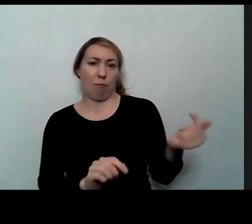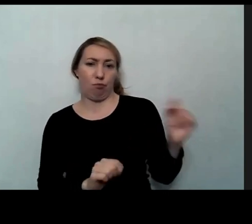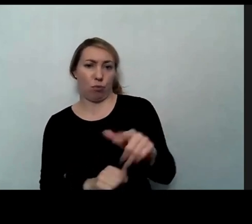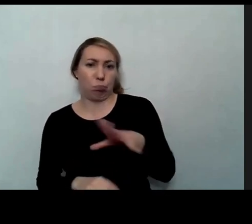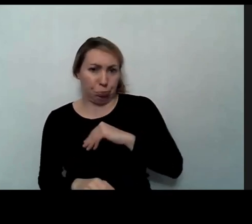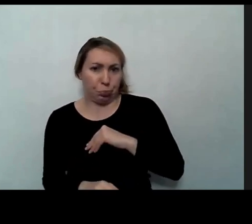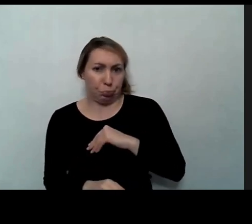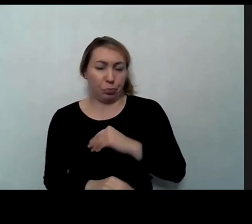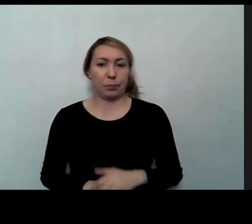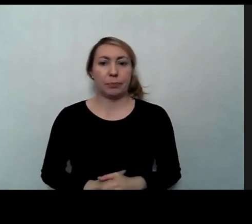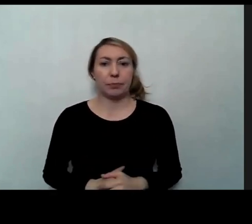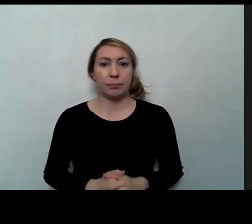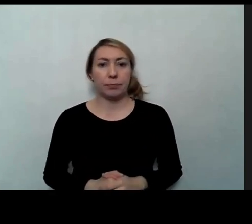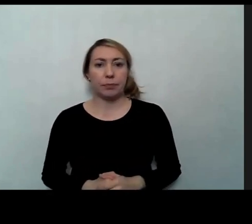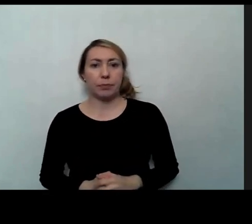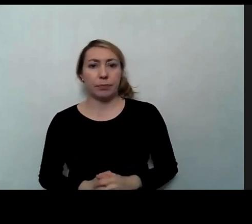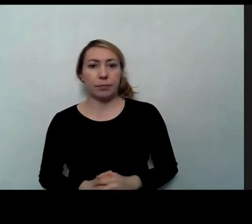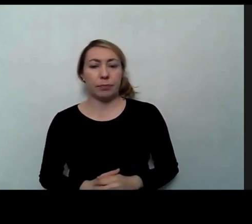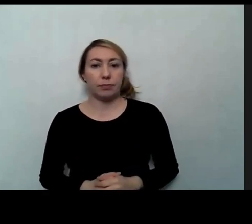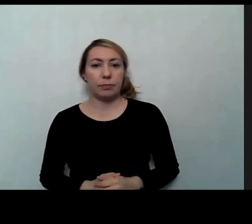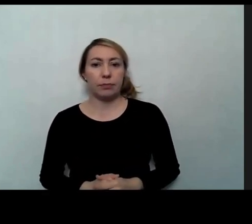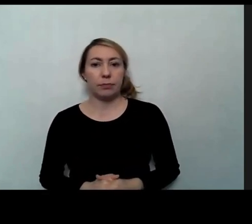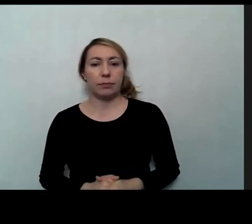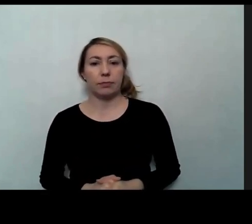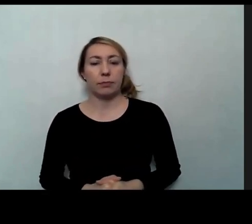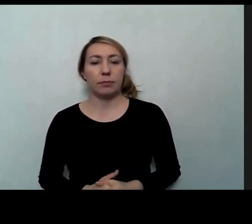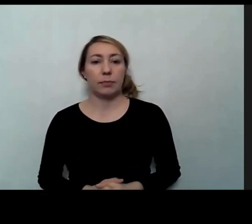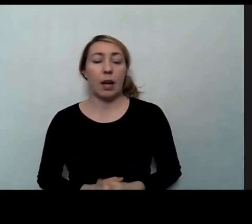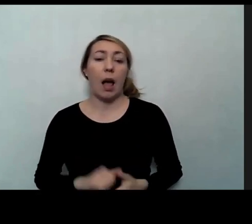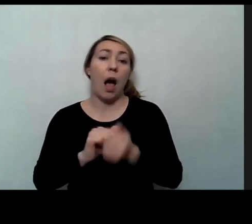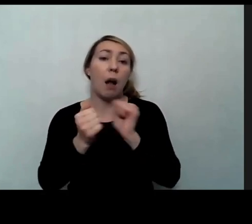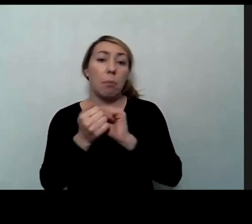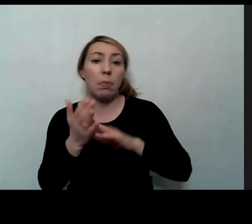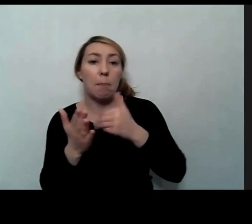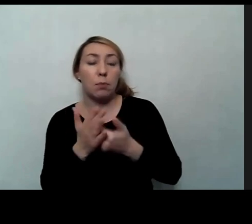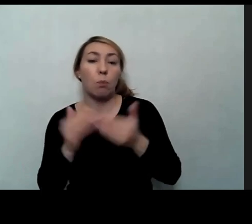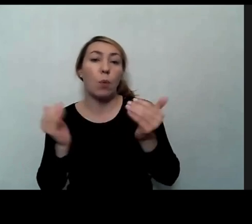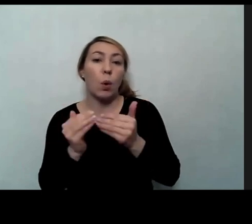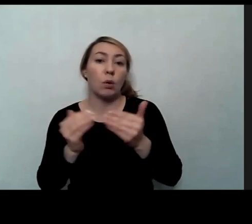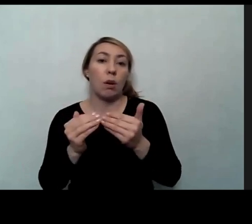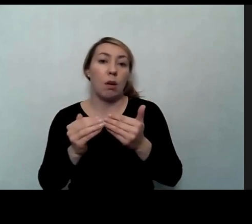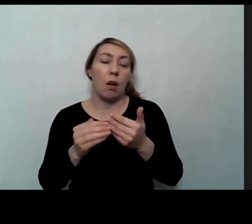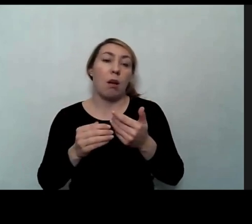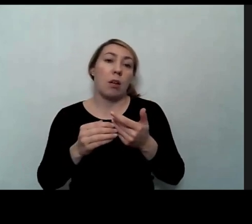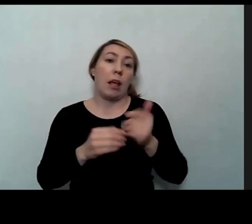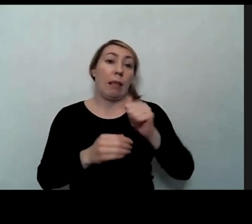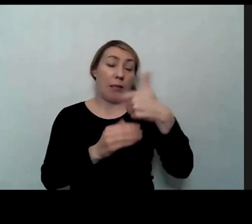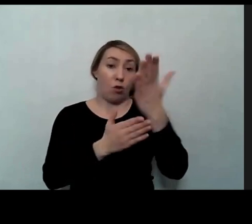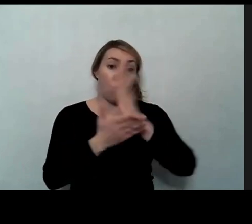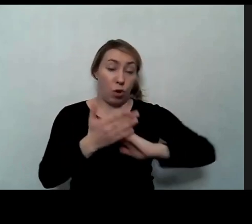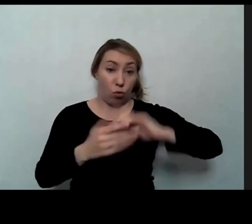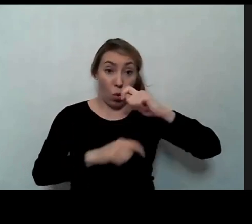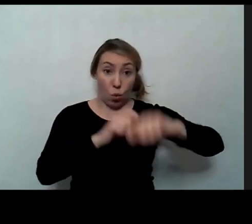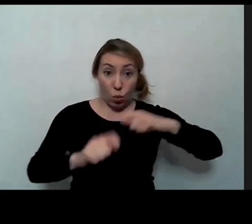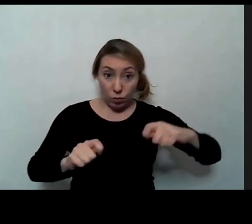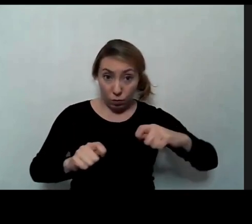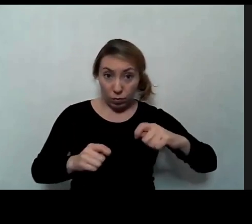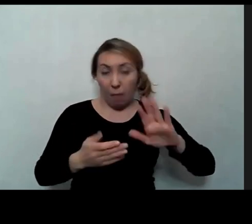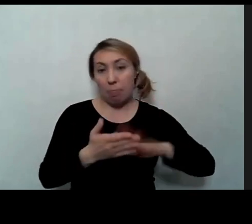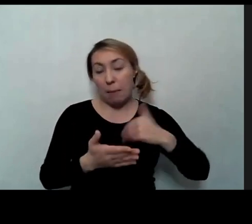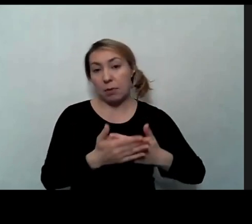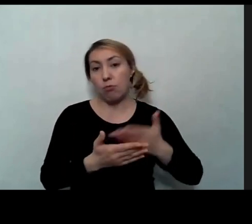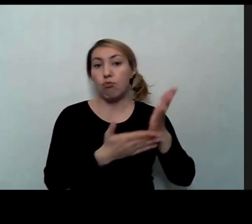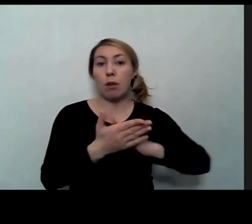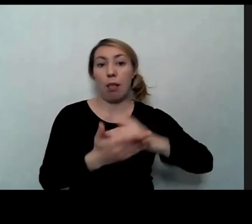niego i rozwiązywał ten test dalej, lub na przykład rozwiązać tylko jedną część, czyli część w języku na